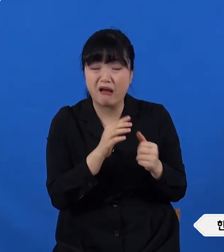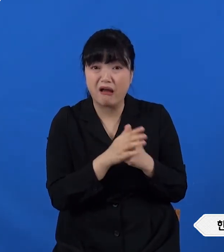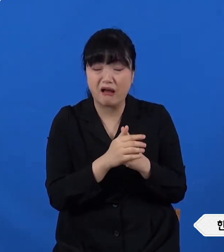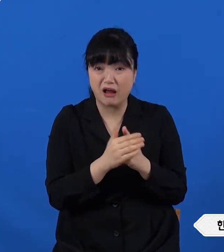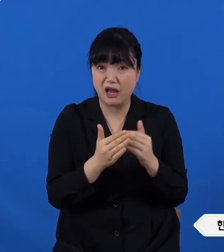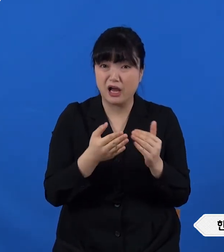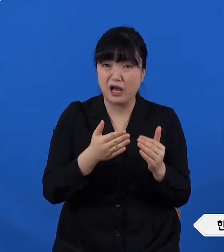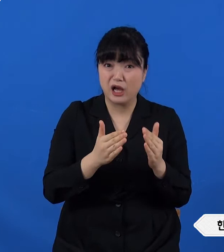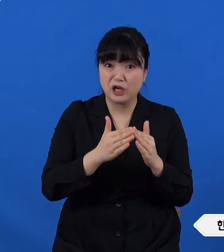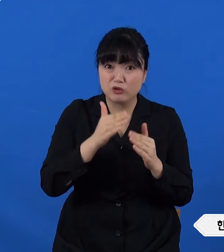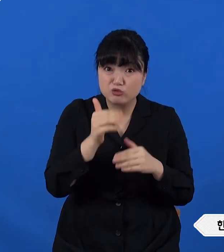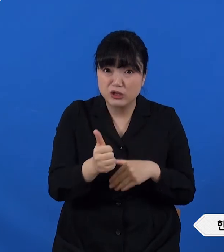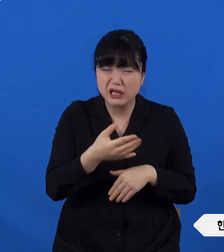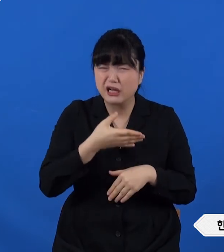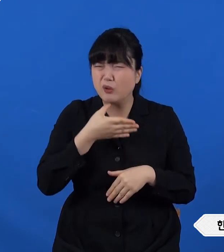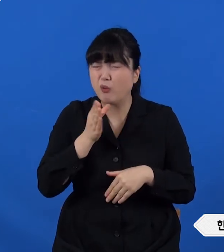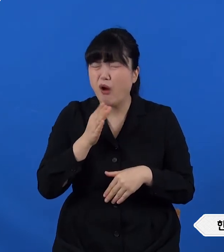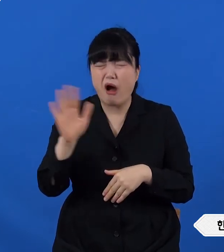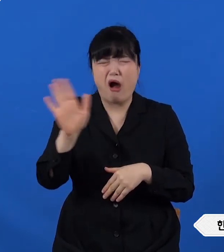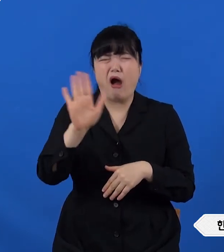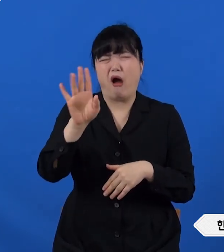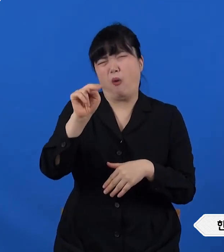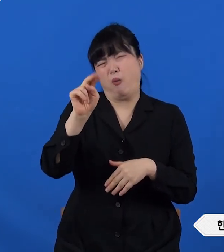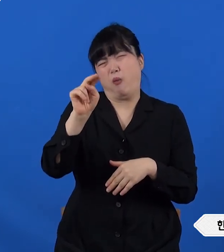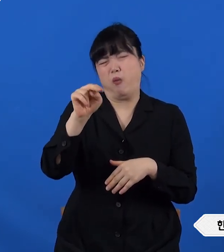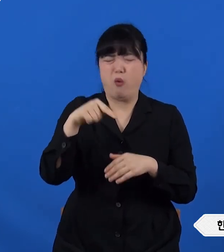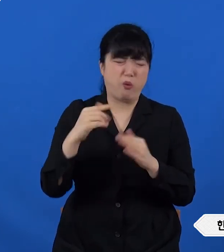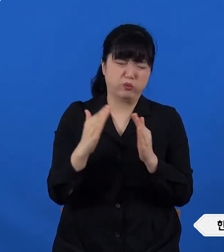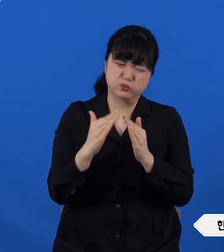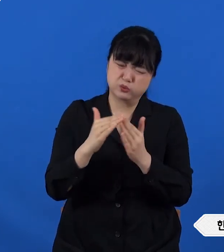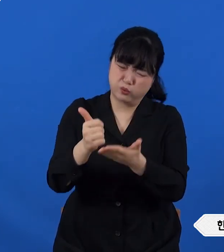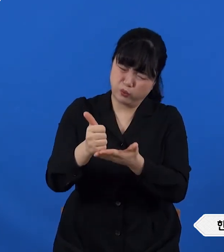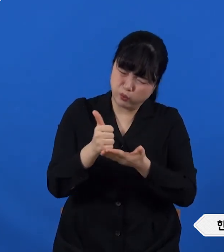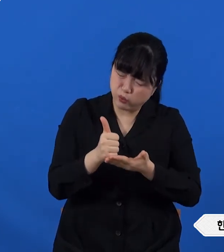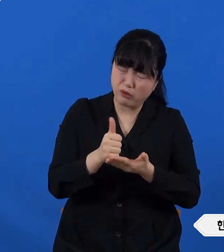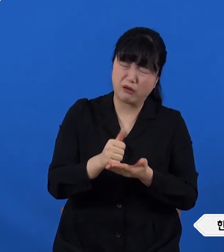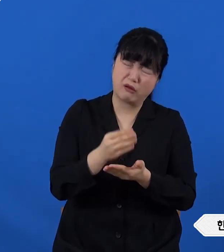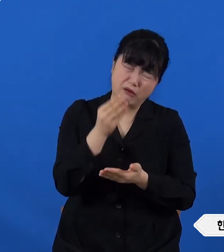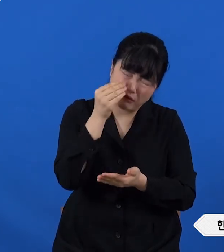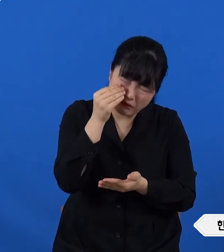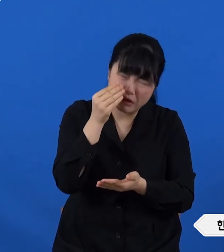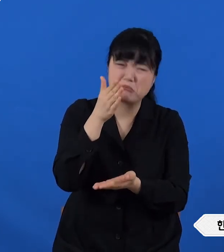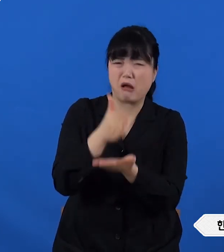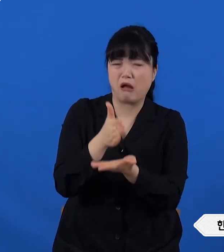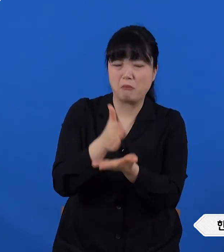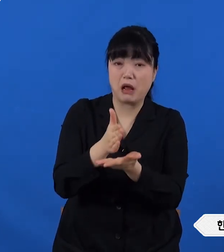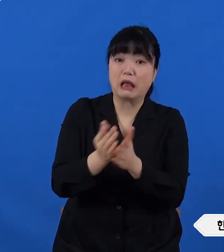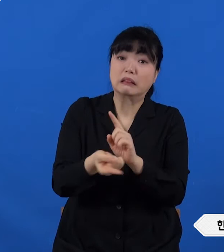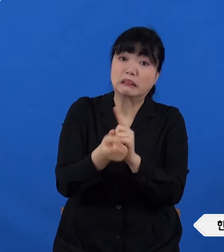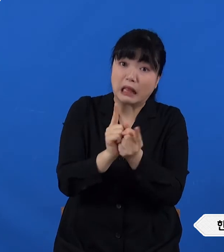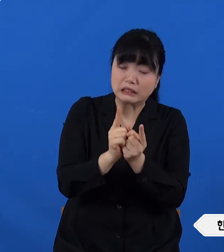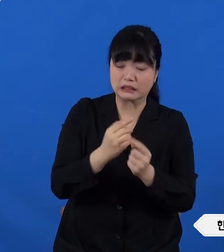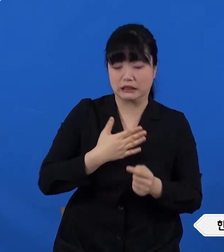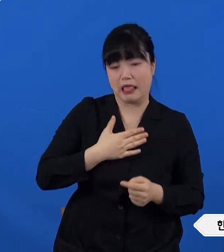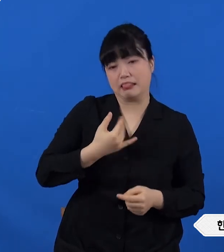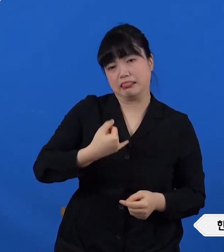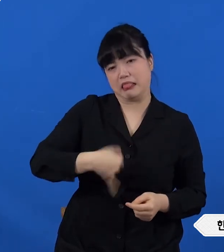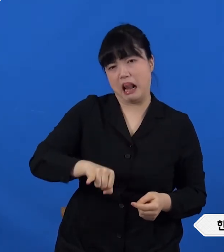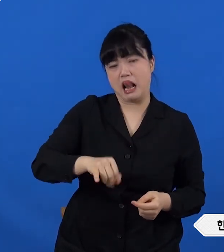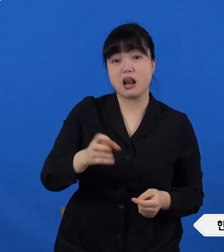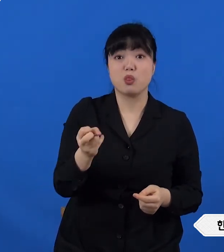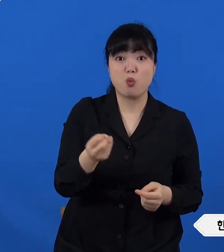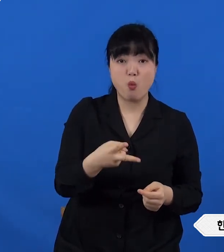집주인 노인이 내 집에 온 손님인데 제발 그러지 말라고 하면서 대신에 내